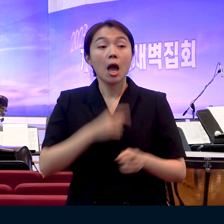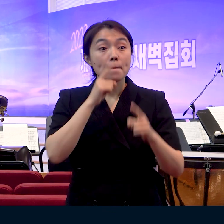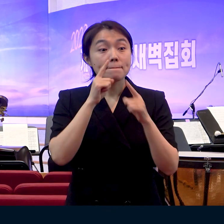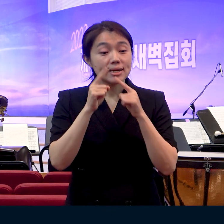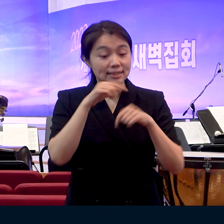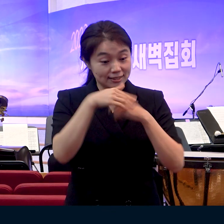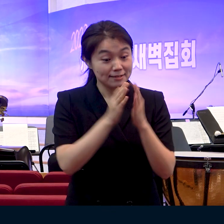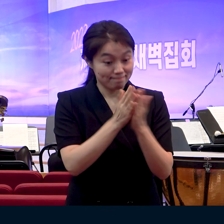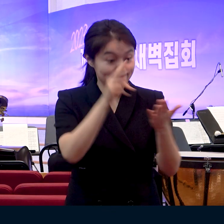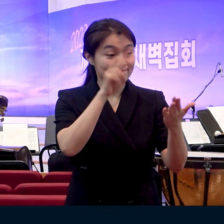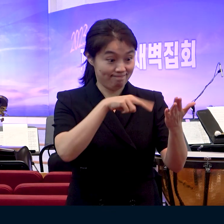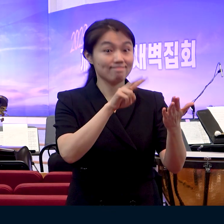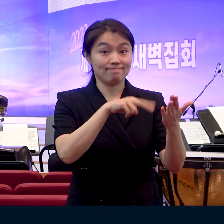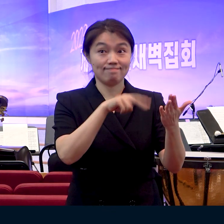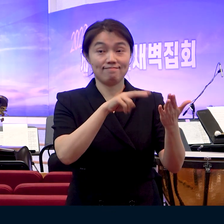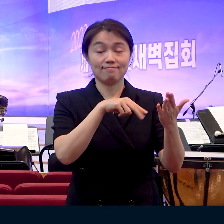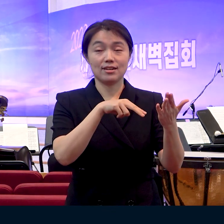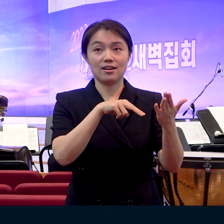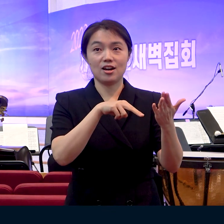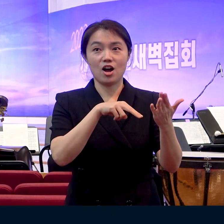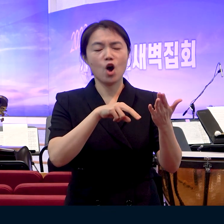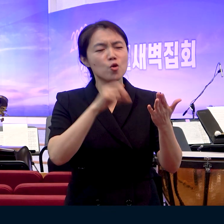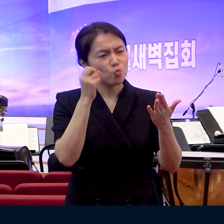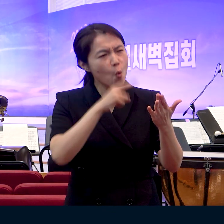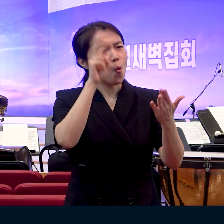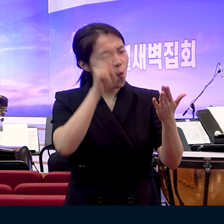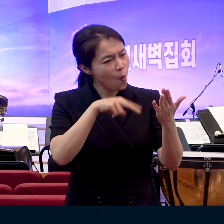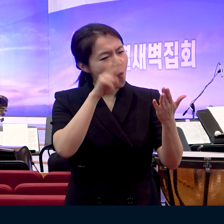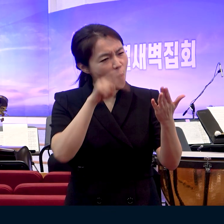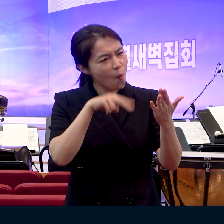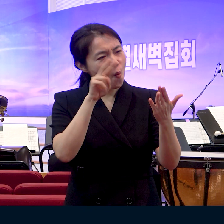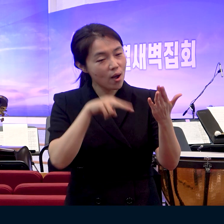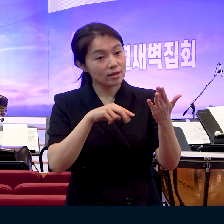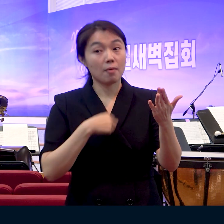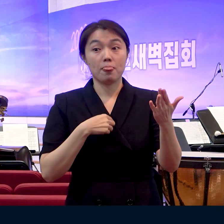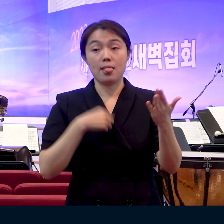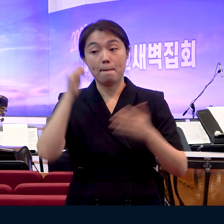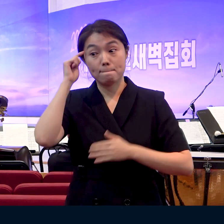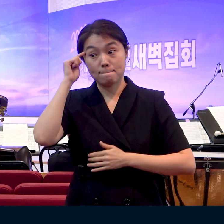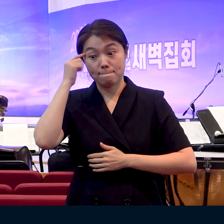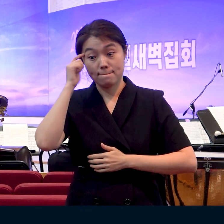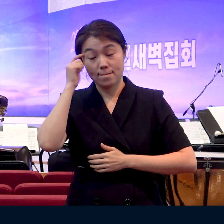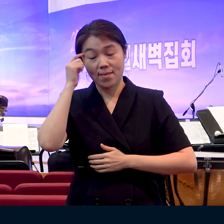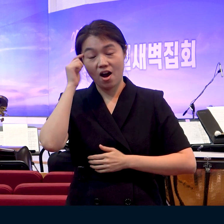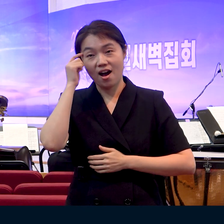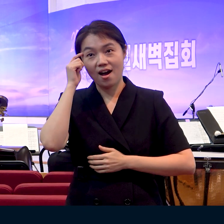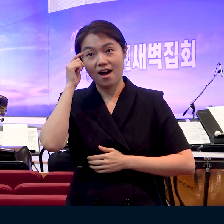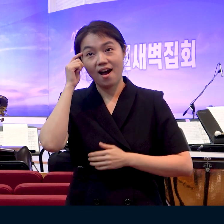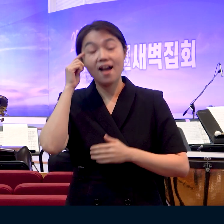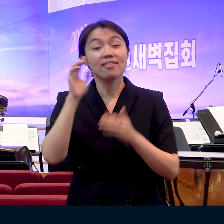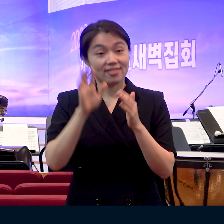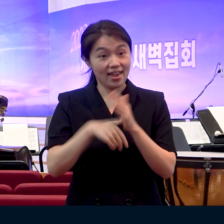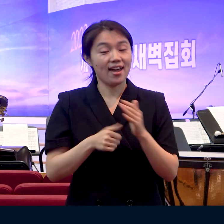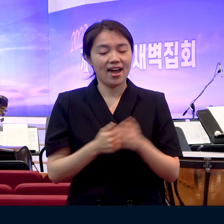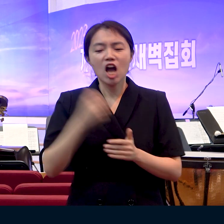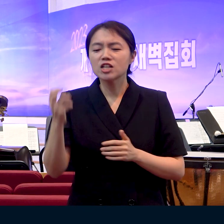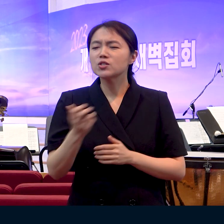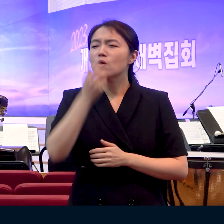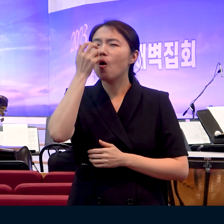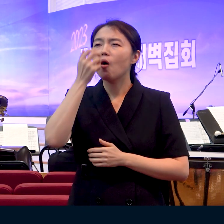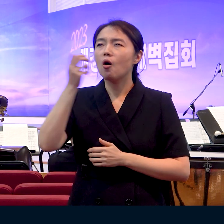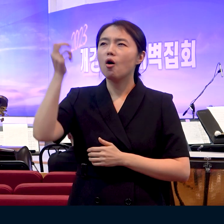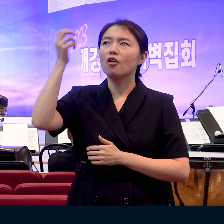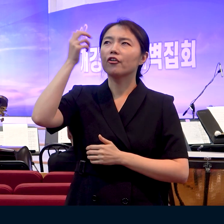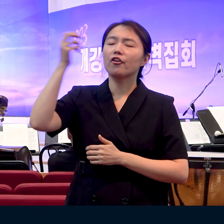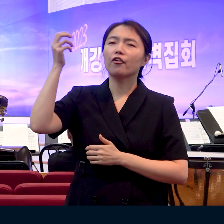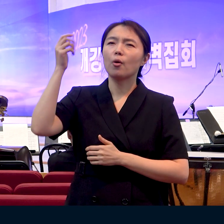말씀을 읽으면서 또 읽으면서 그러면서 이 묵상을 하면 그 가운데 성령께서 주시는